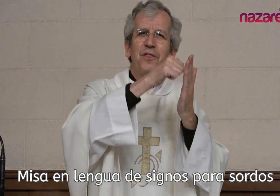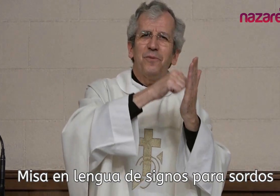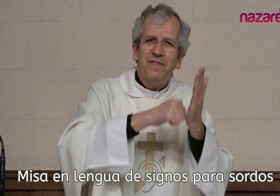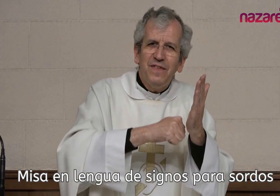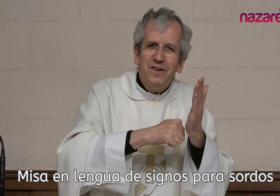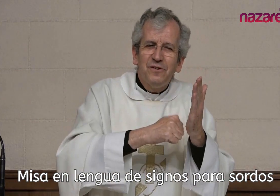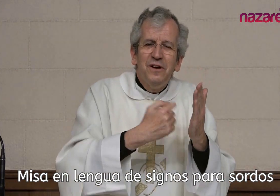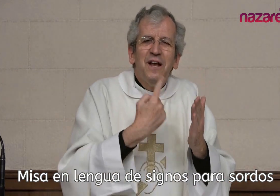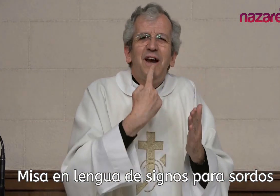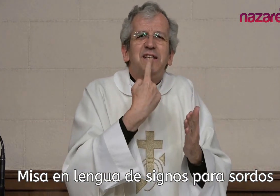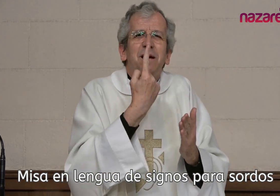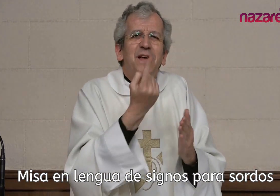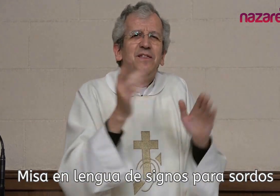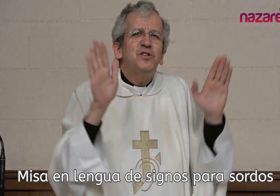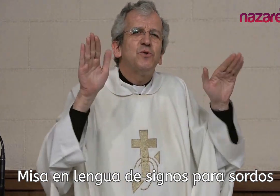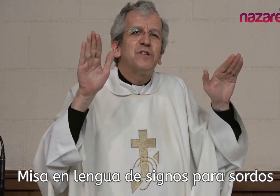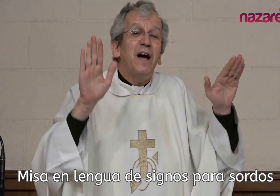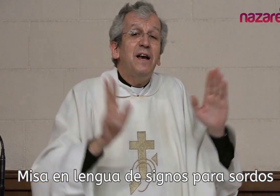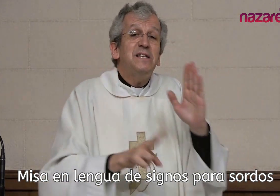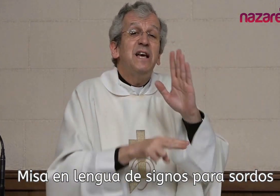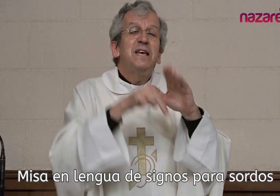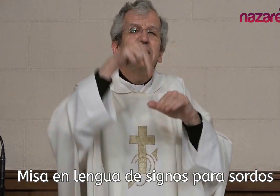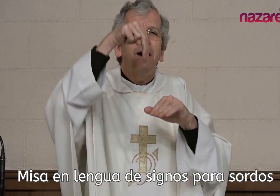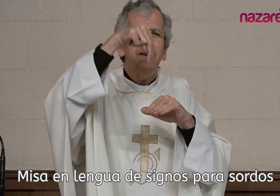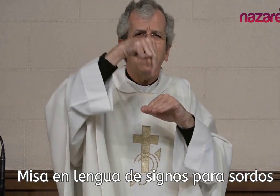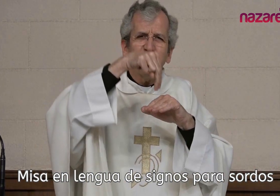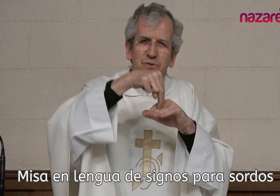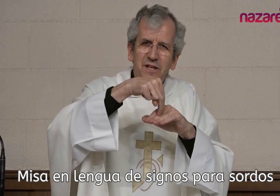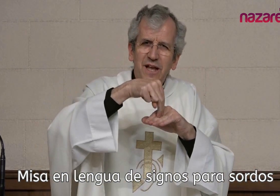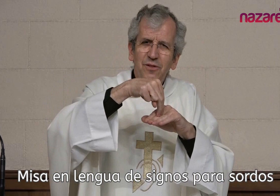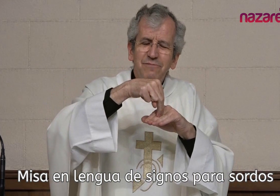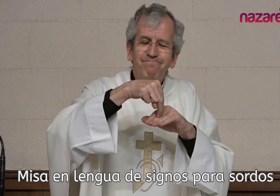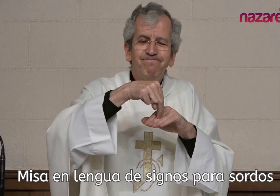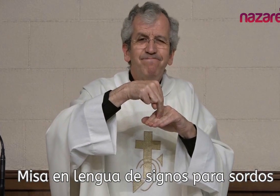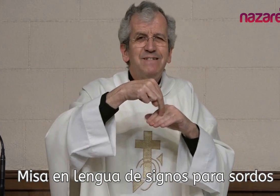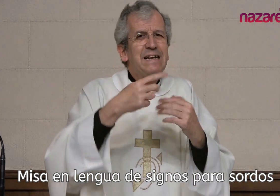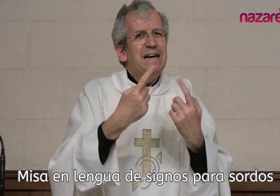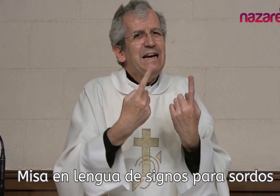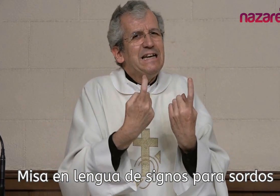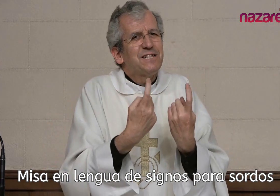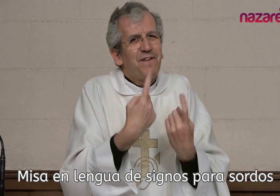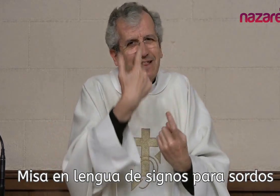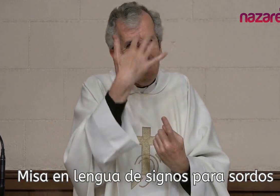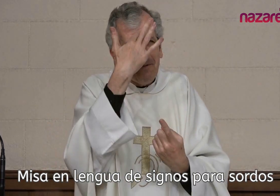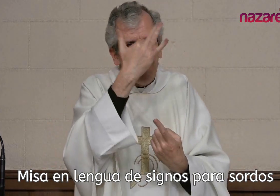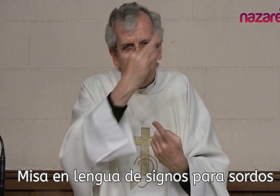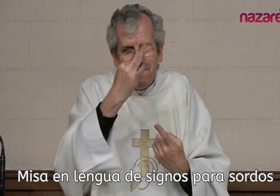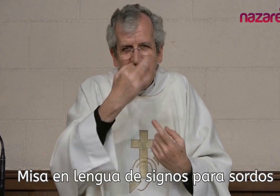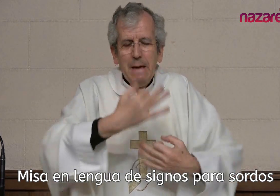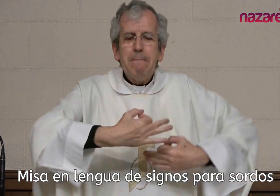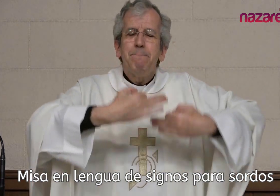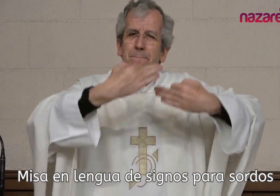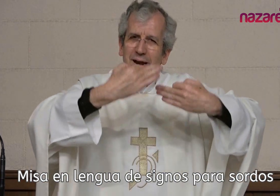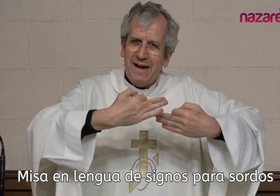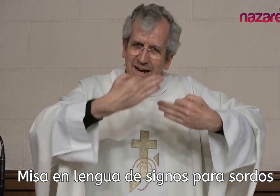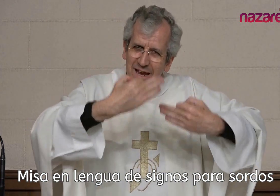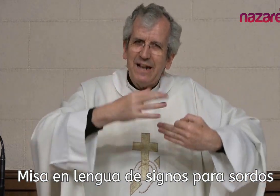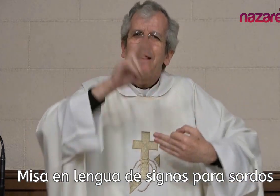encontrado vacío, les habían dicho unos ángeles que había resucitado, les faltaba fe para creer